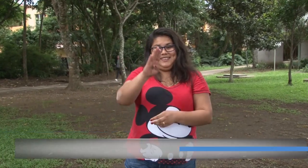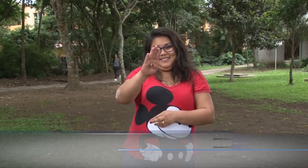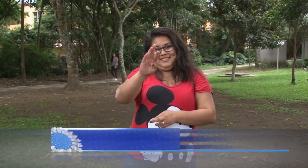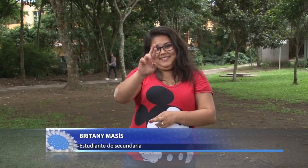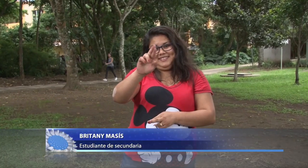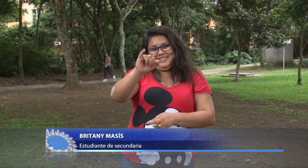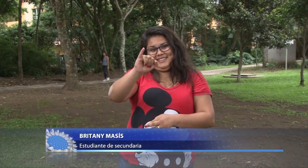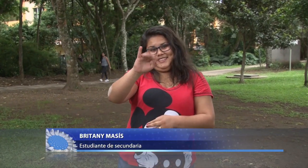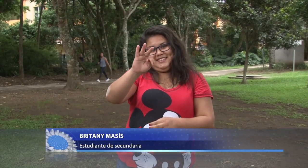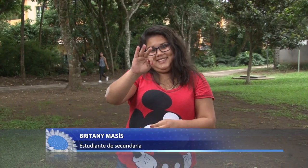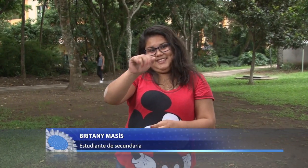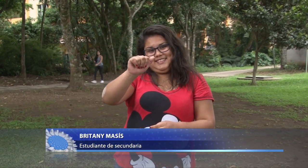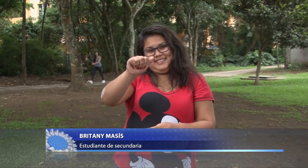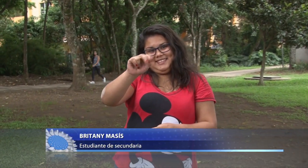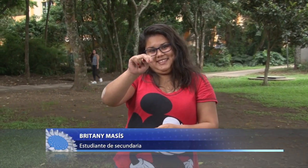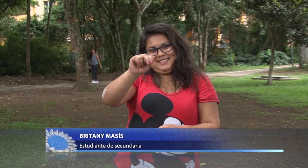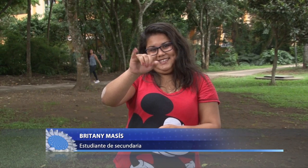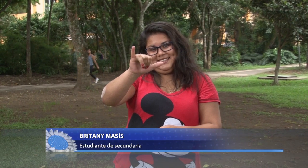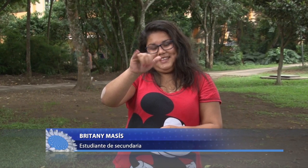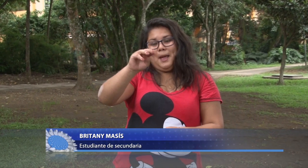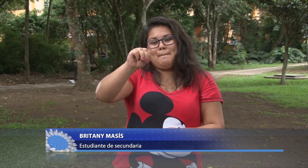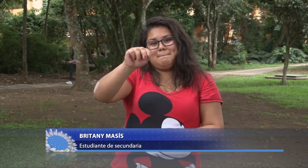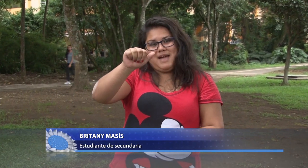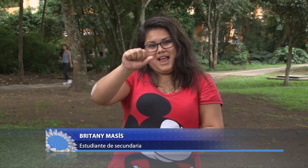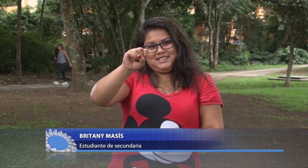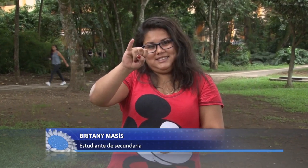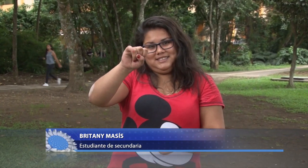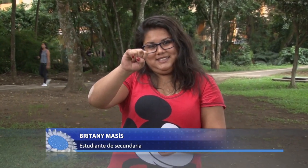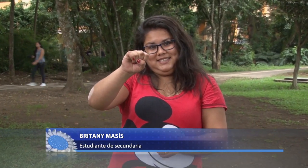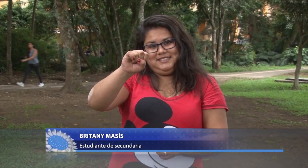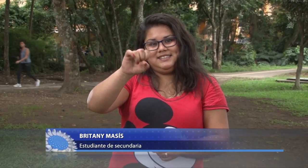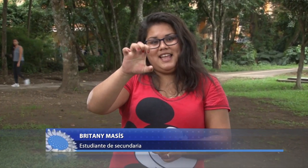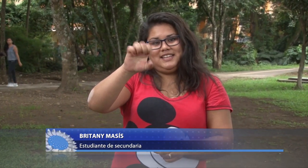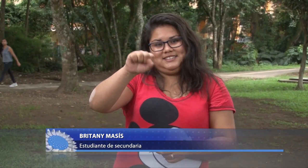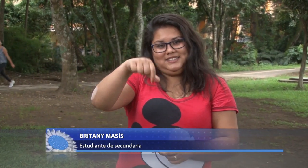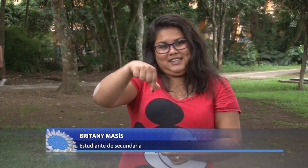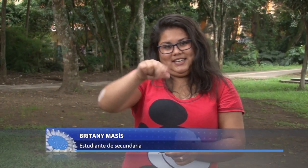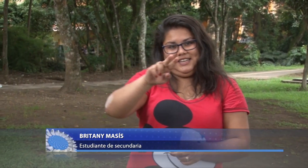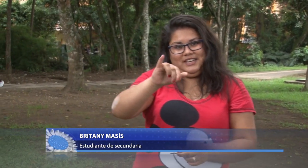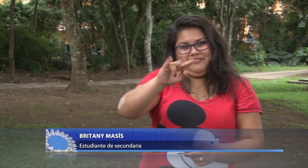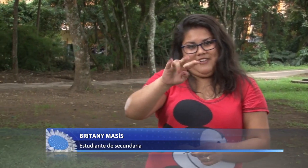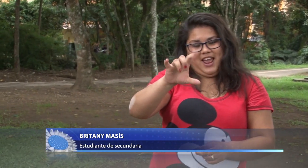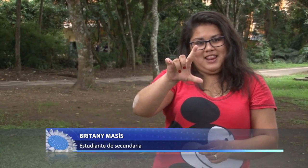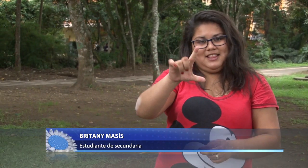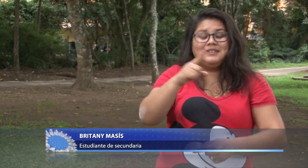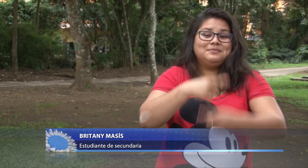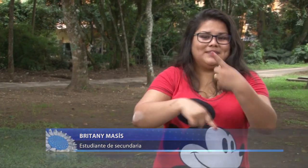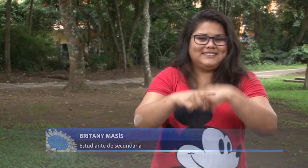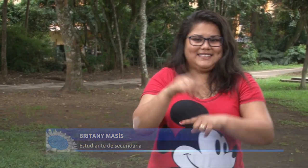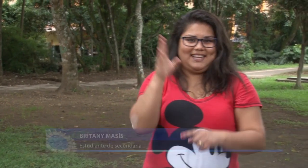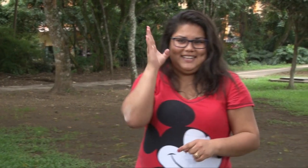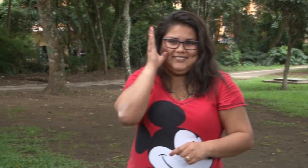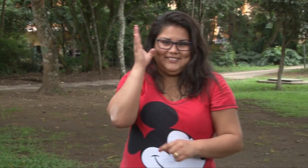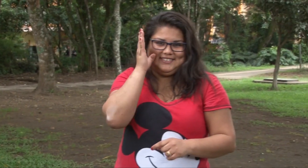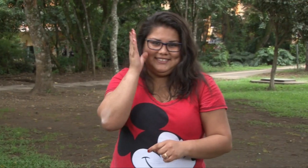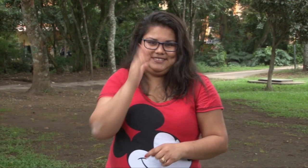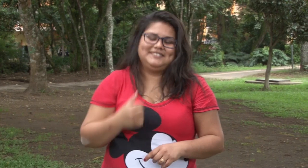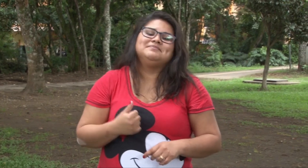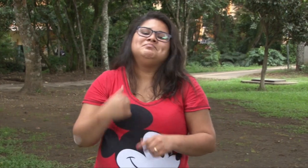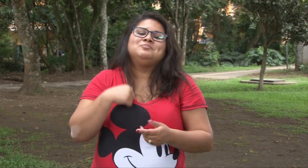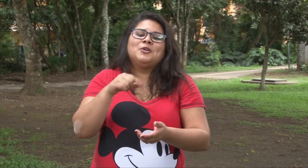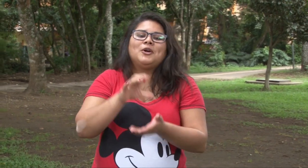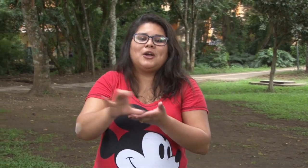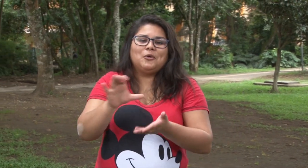mi nombre es brittany macy's esquivel esta es mi